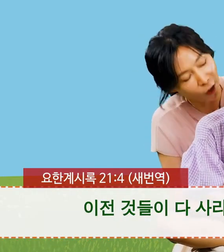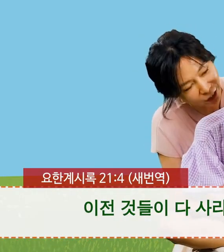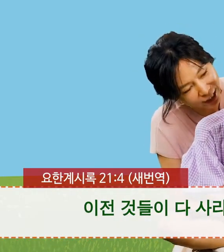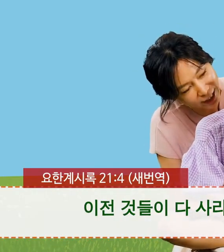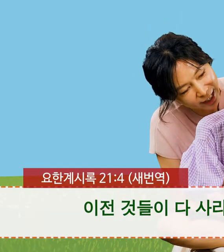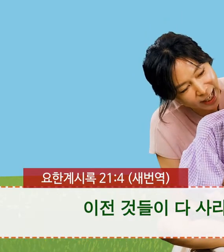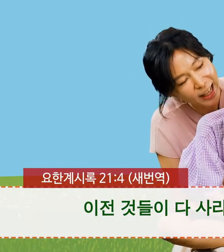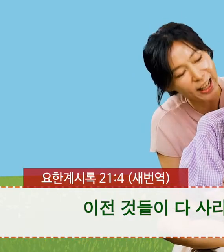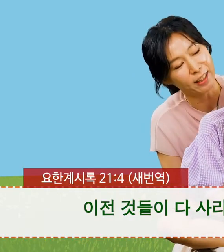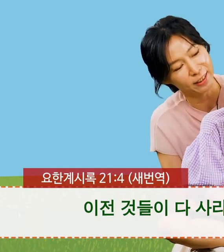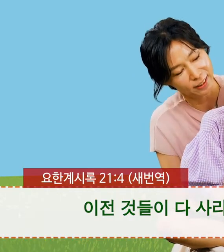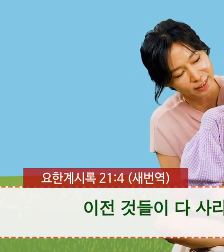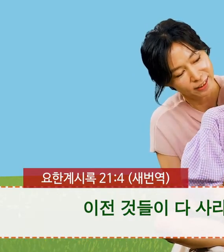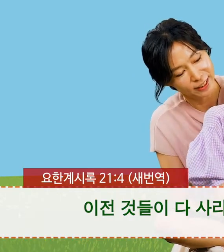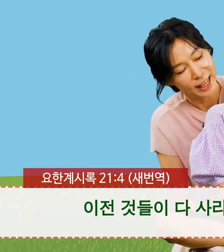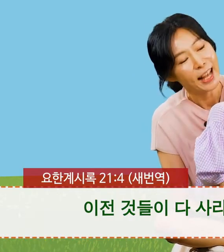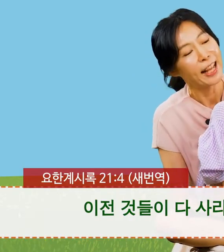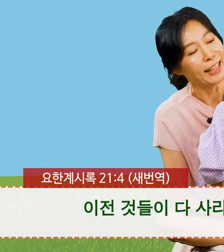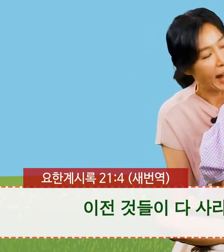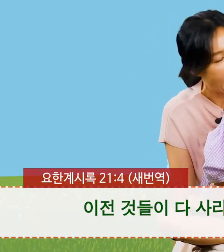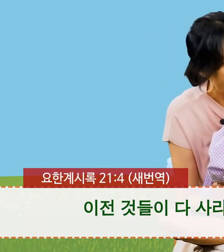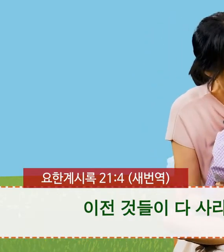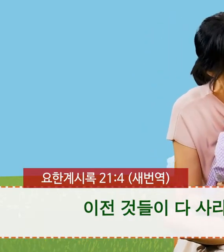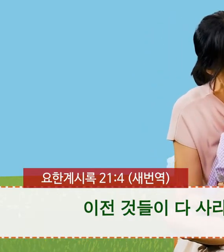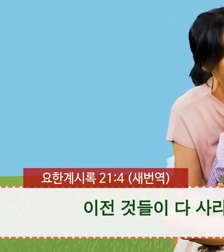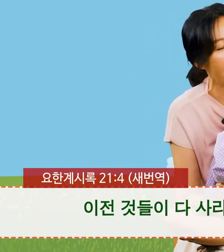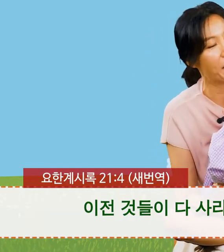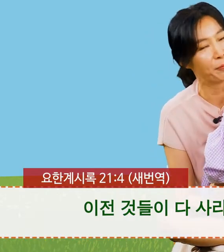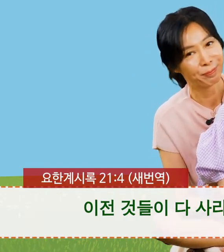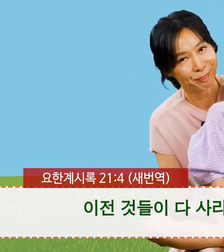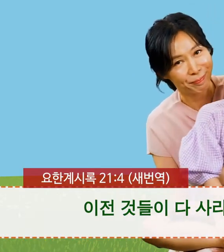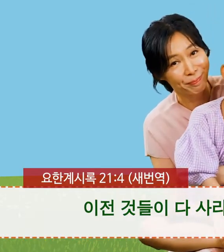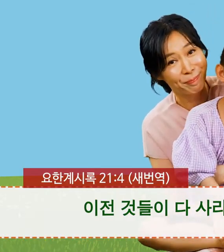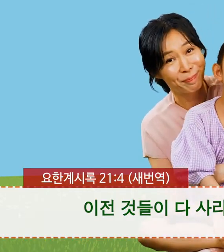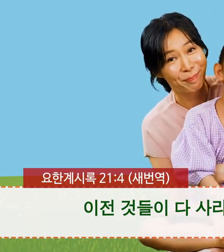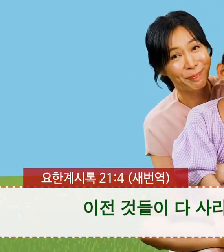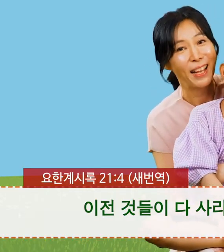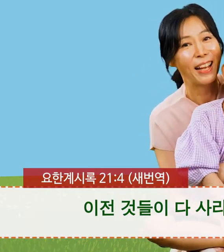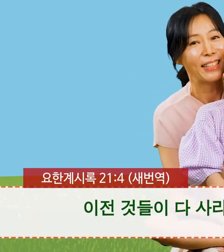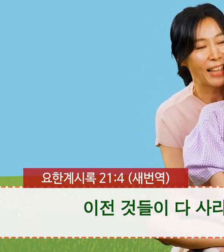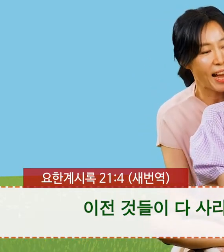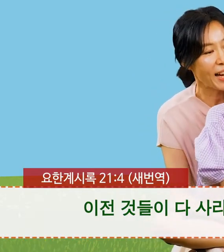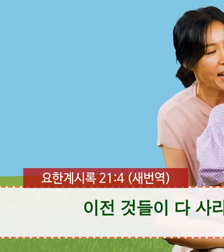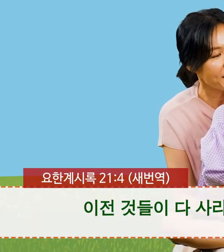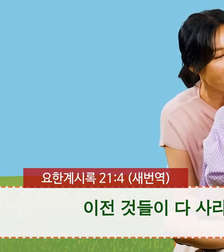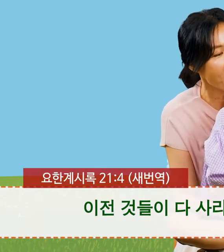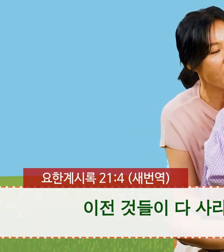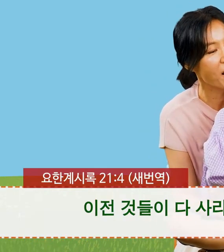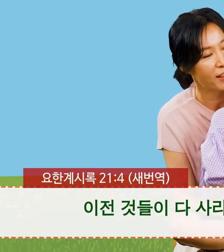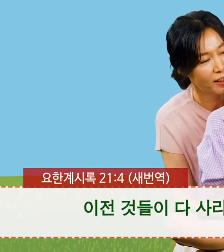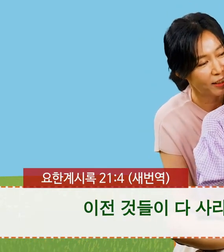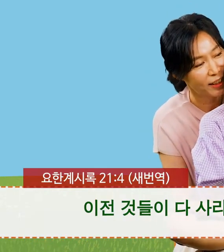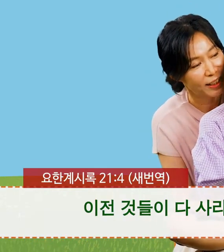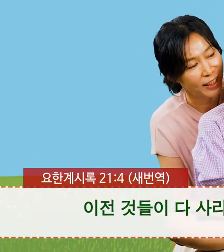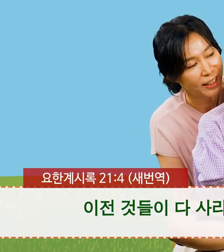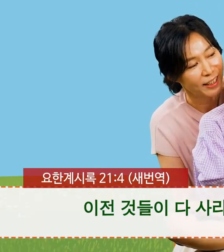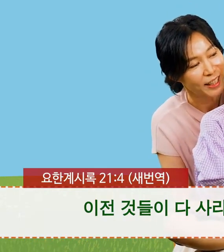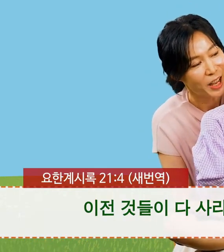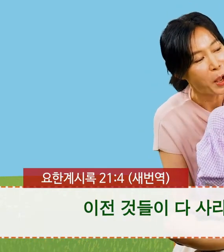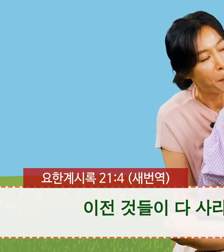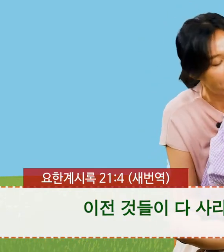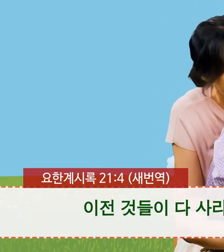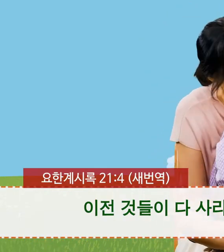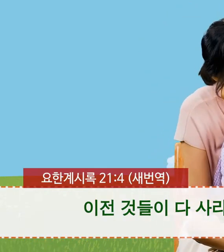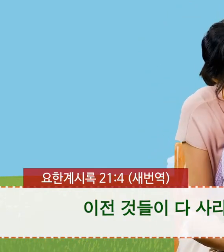이전은 것들이 그들이 다 강원을 사라져